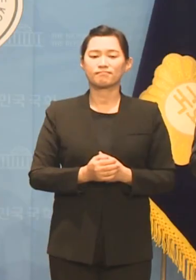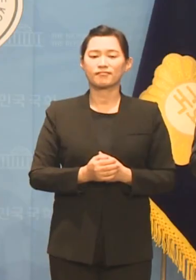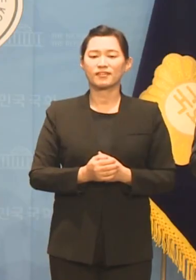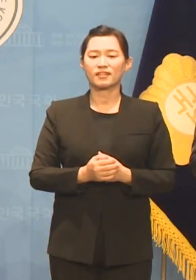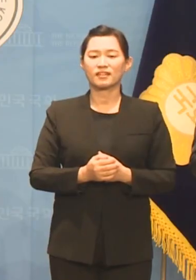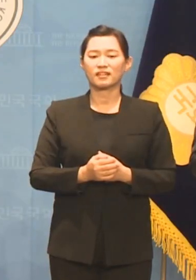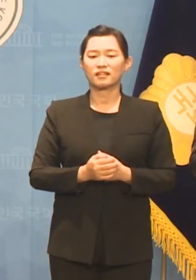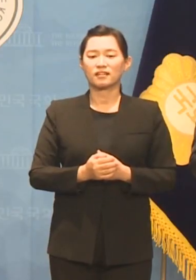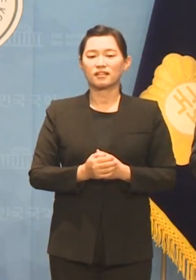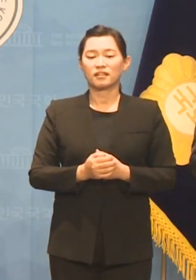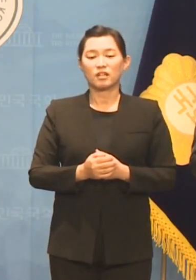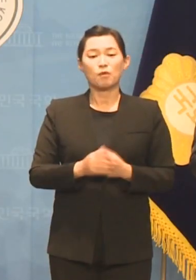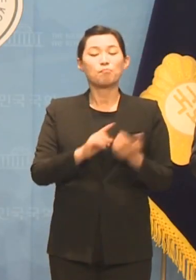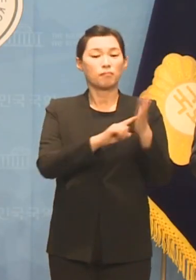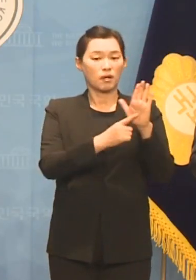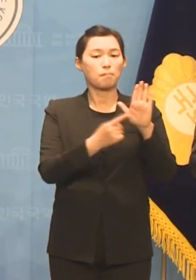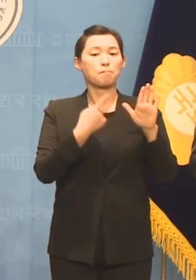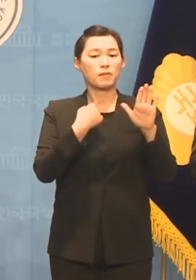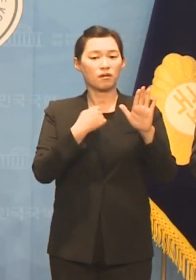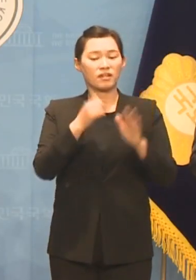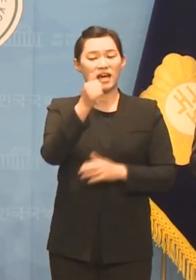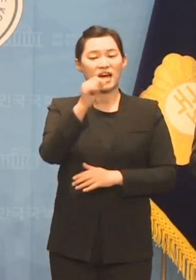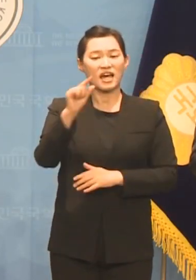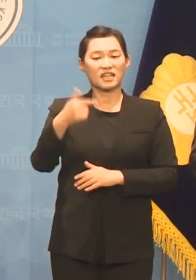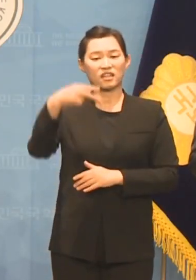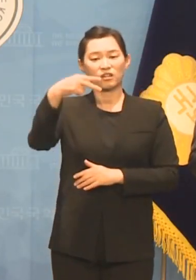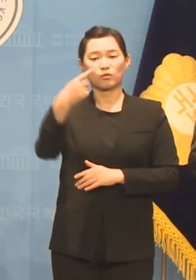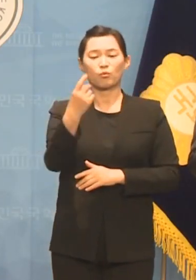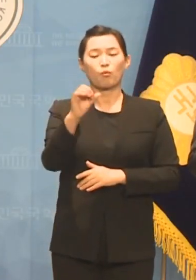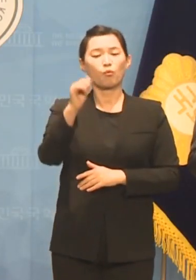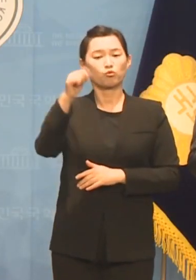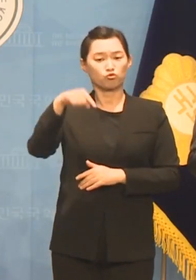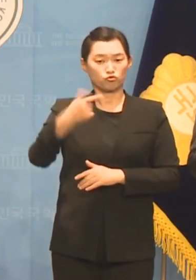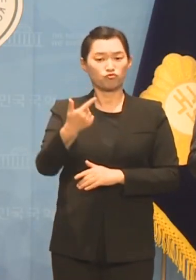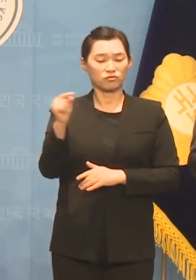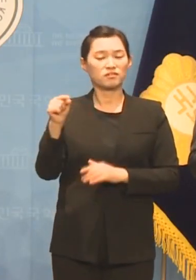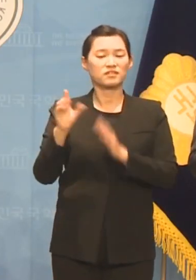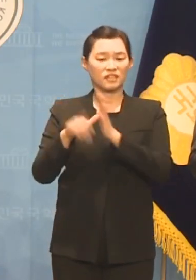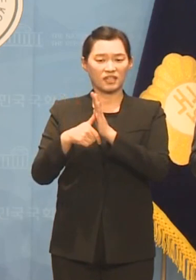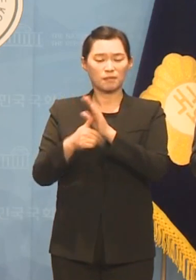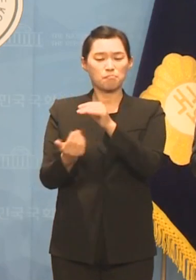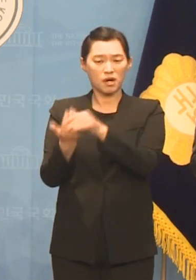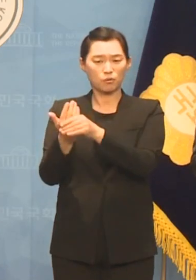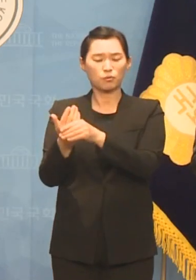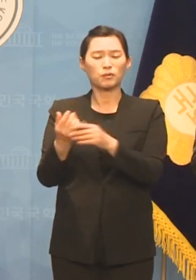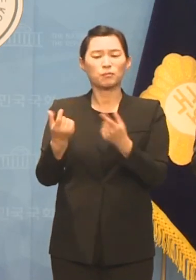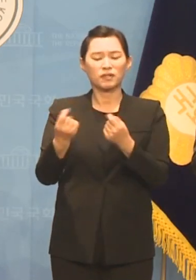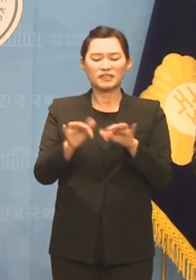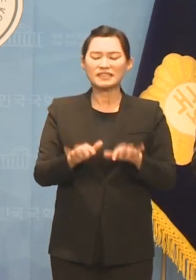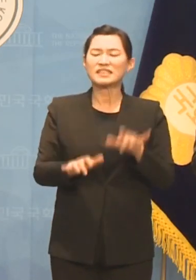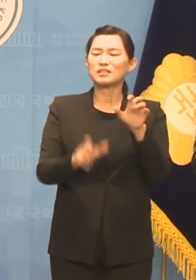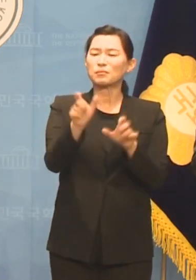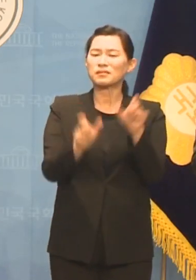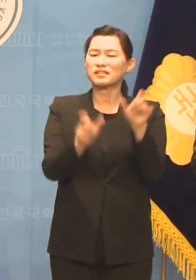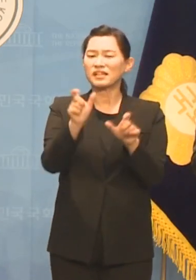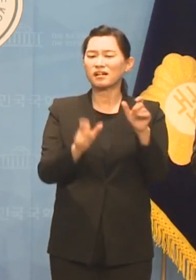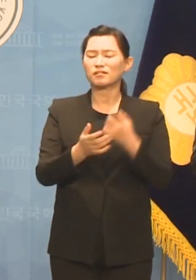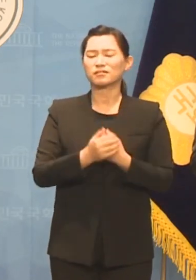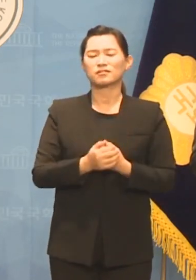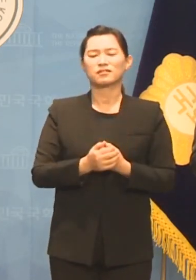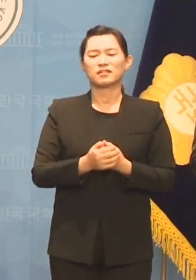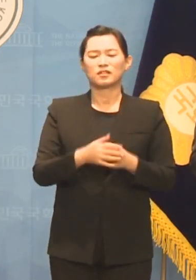양문석 의원실에서 발표했던 한동훈 댓글팀과 같은 댓글의 영역의